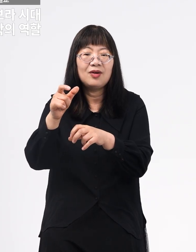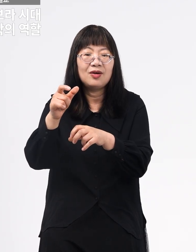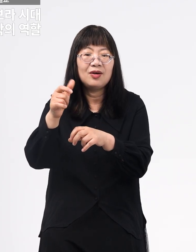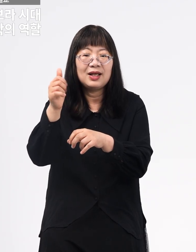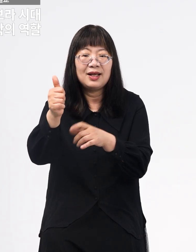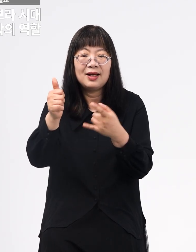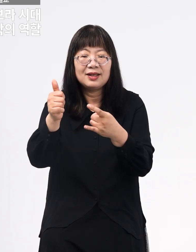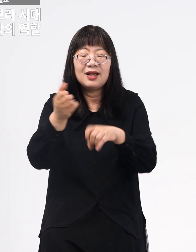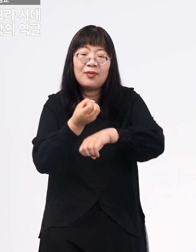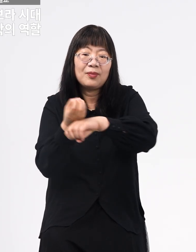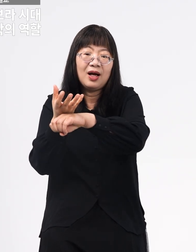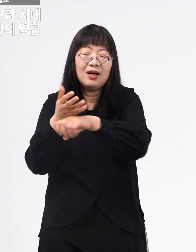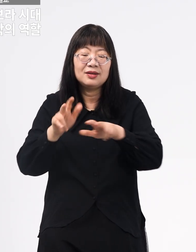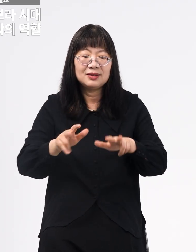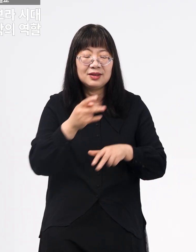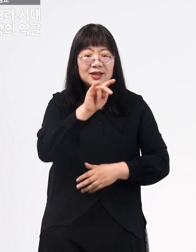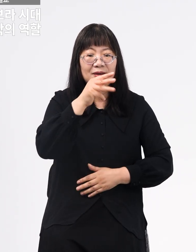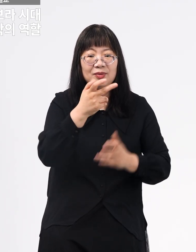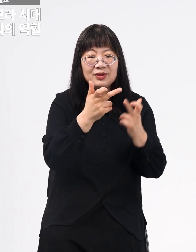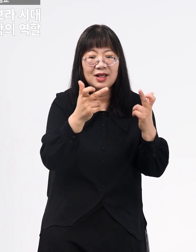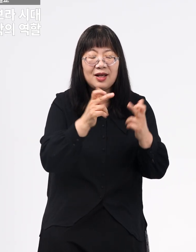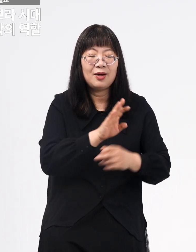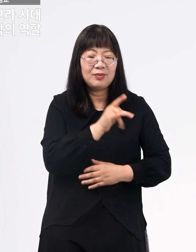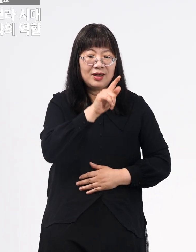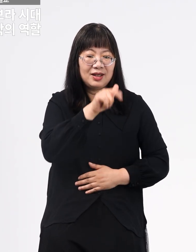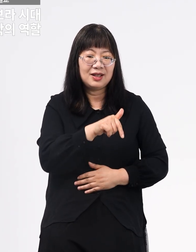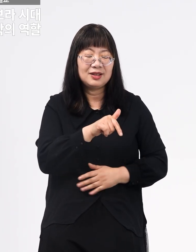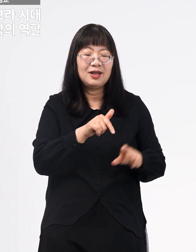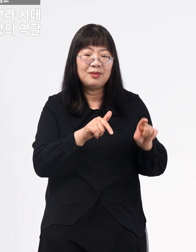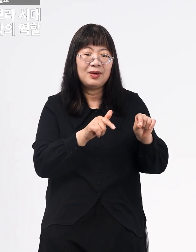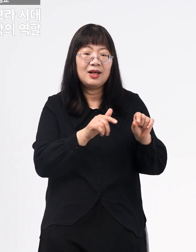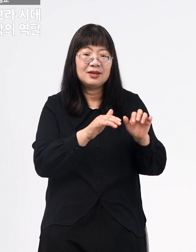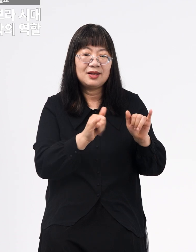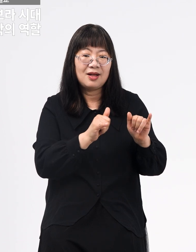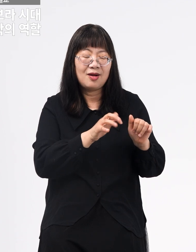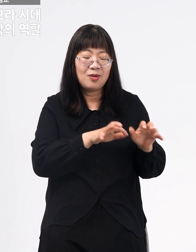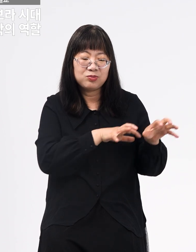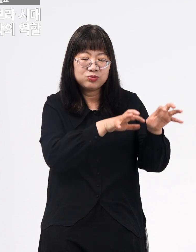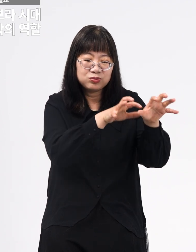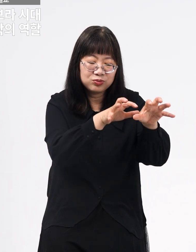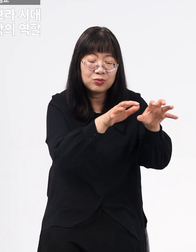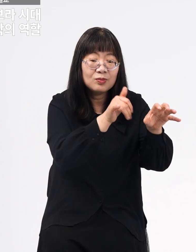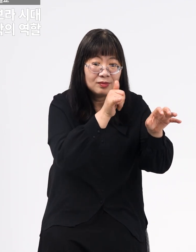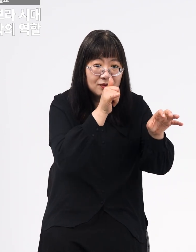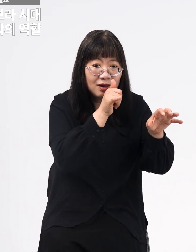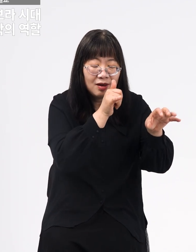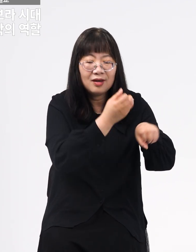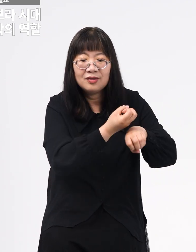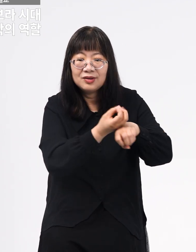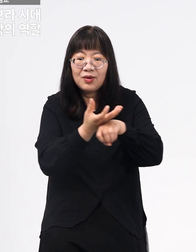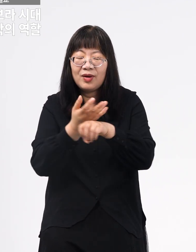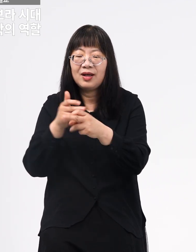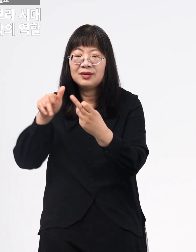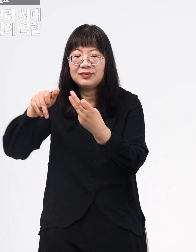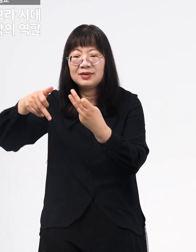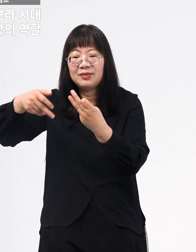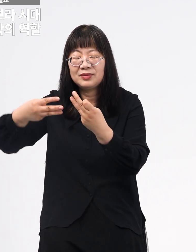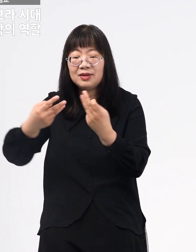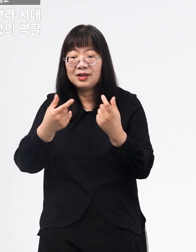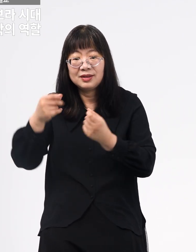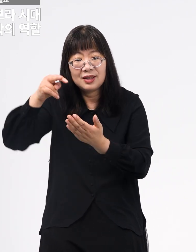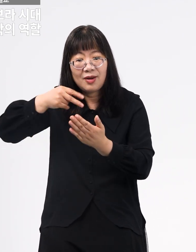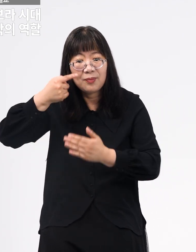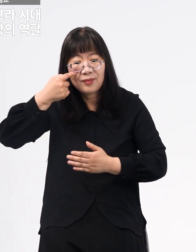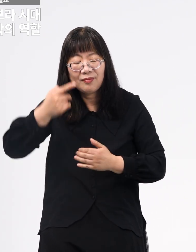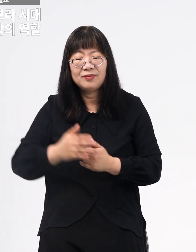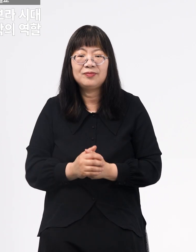지금 다볼산에 바락이 10,000명을 거느리고 올라와 있습니다. 그러자 13절 여러분 한번 같이